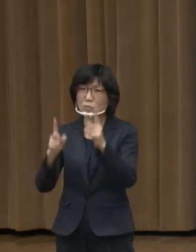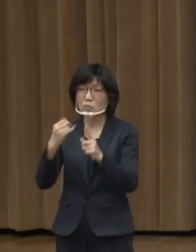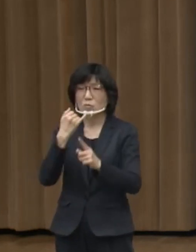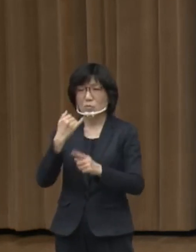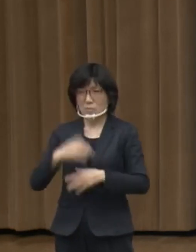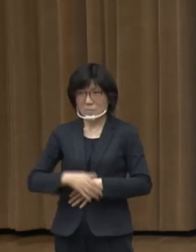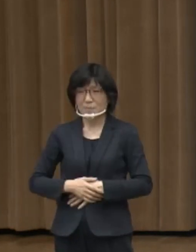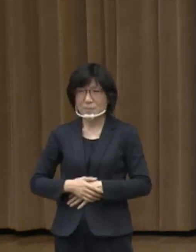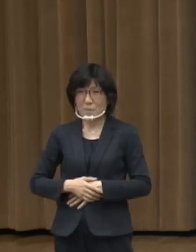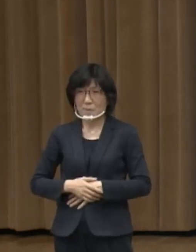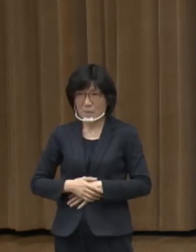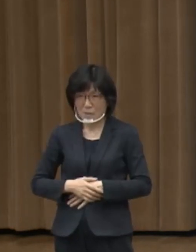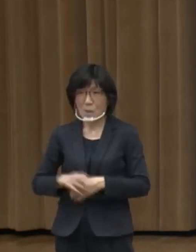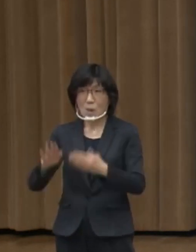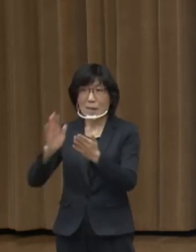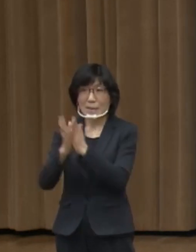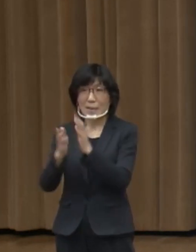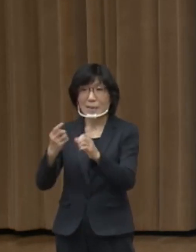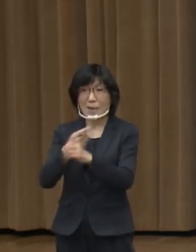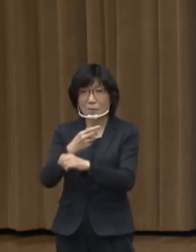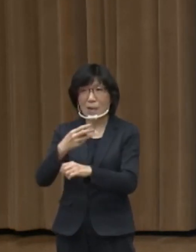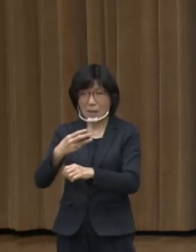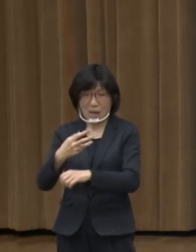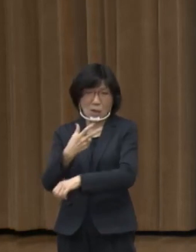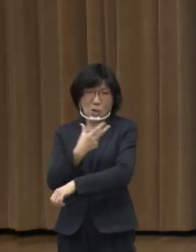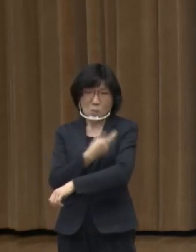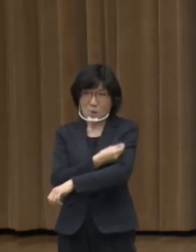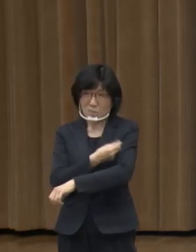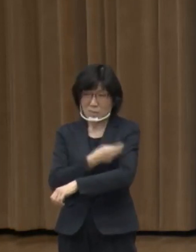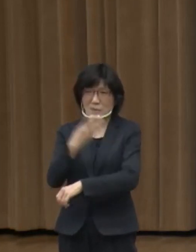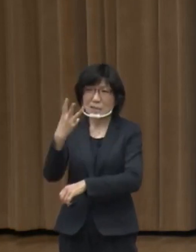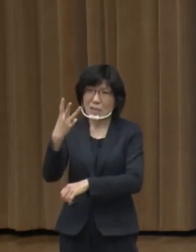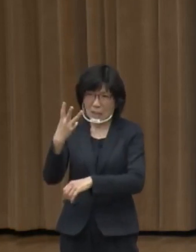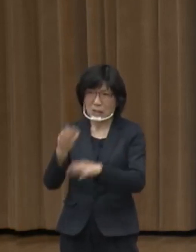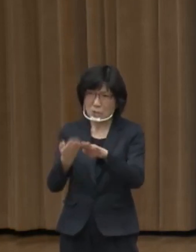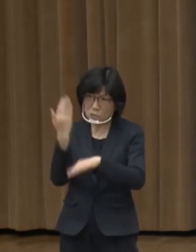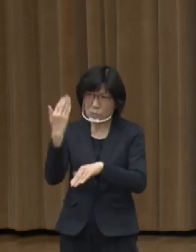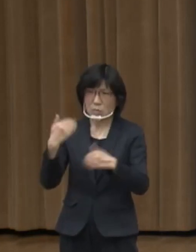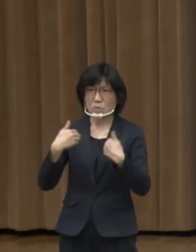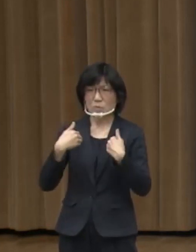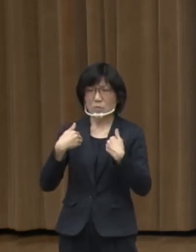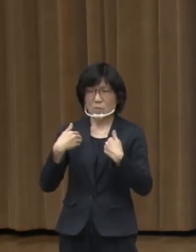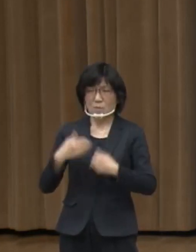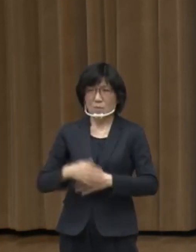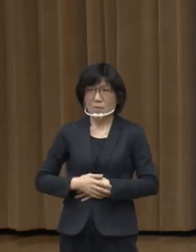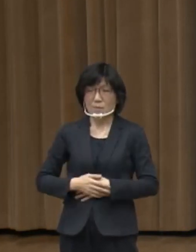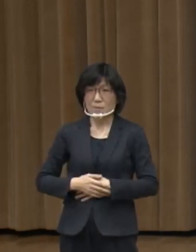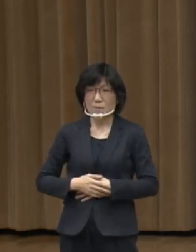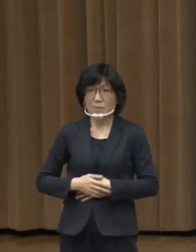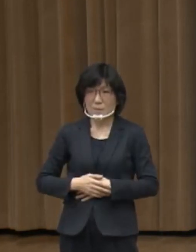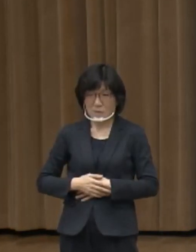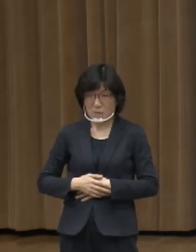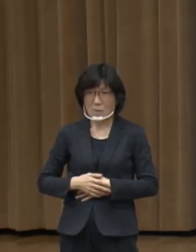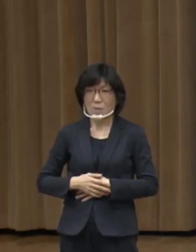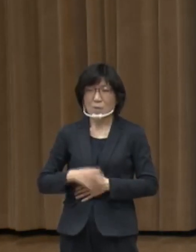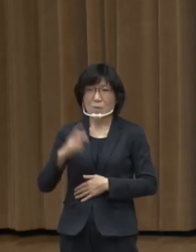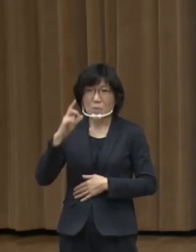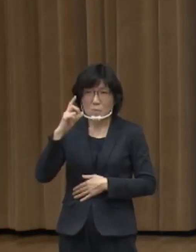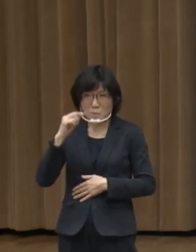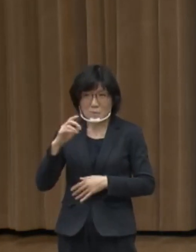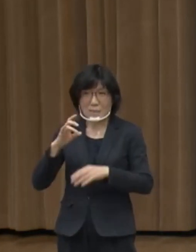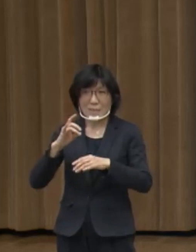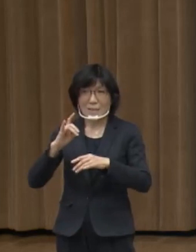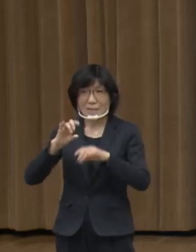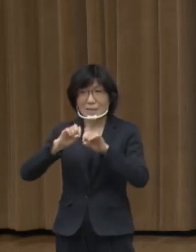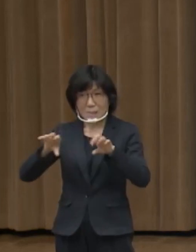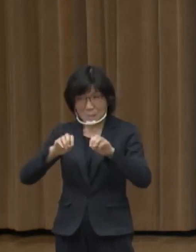接種が要件となるということが、国の方針で決まっています。 本キャンペーンを利用する際には